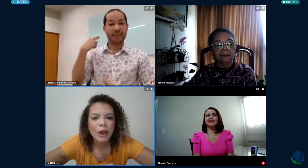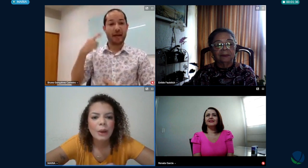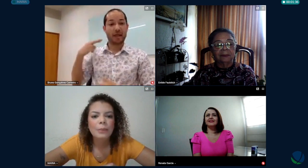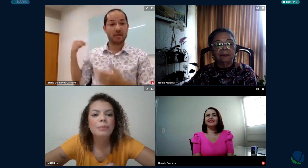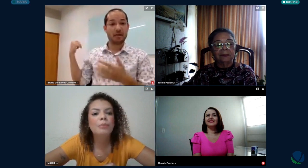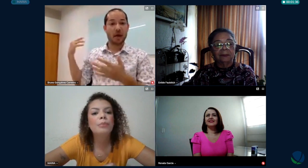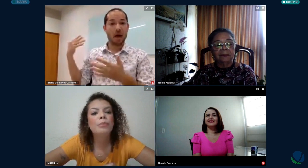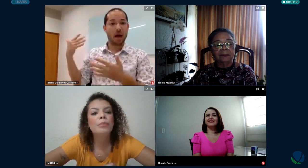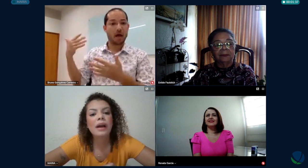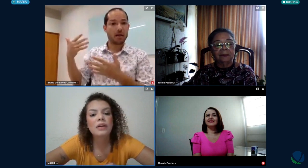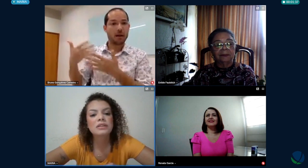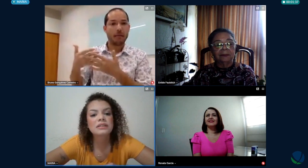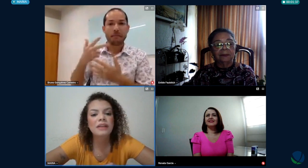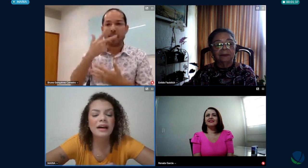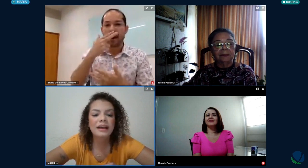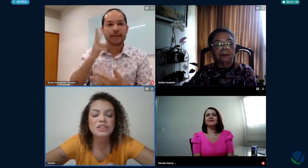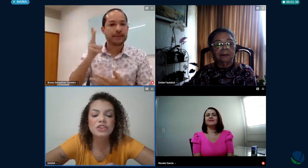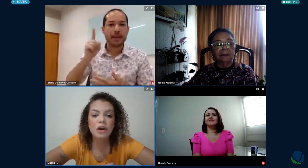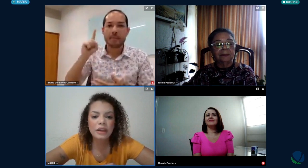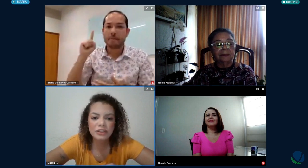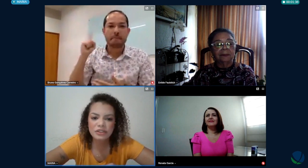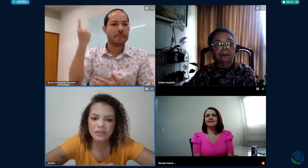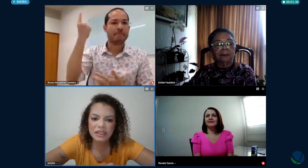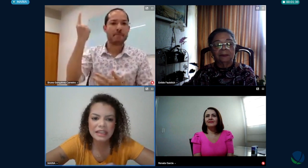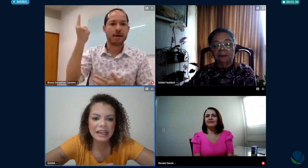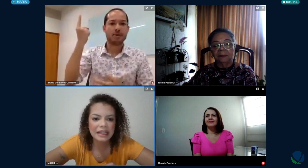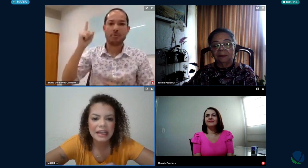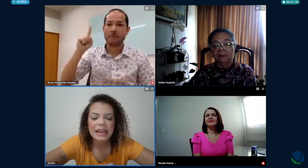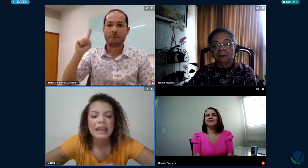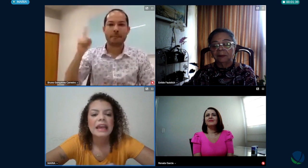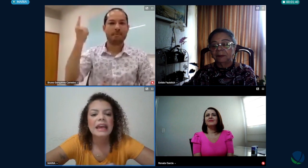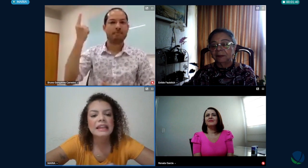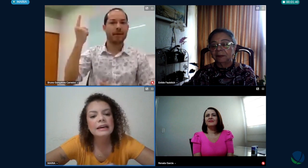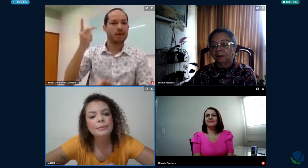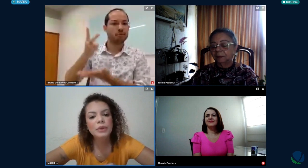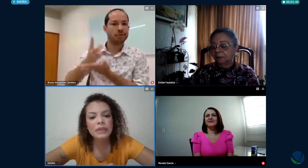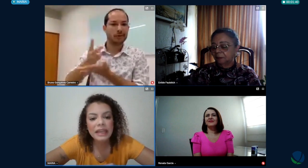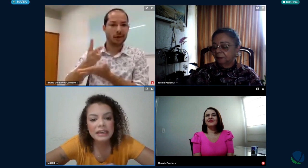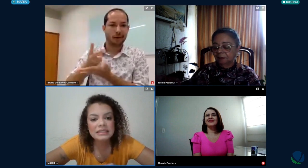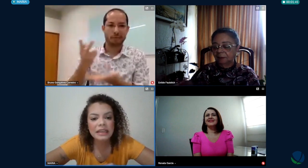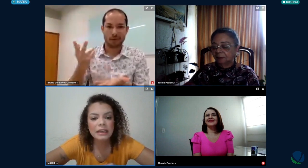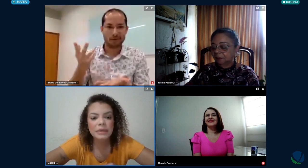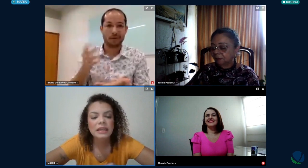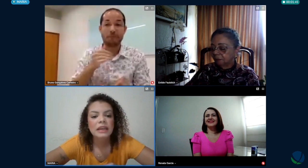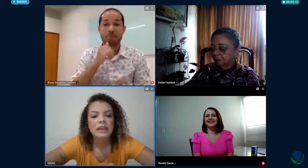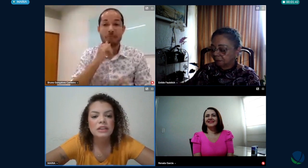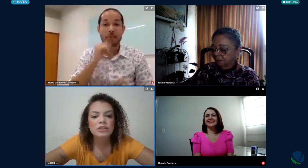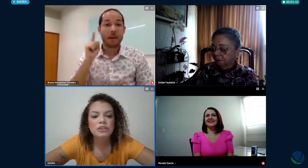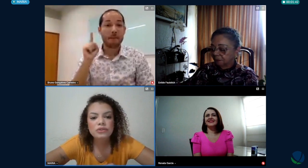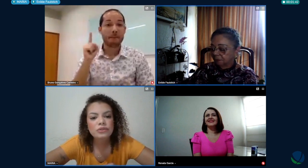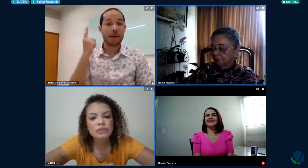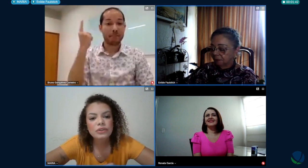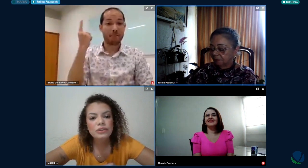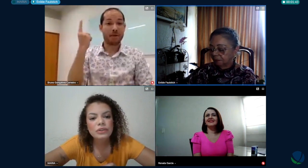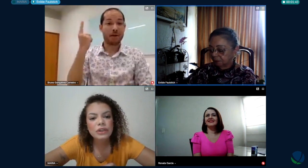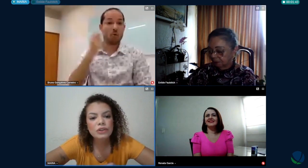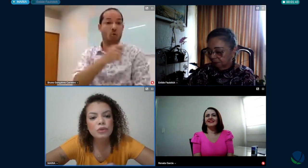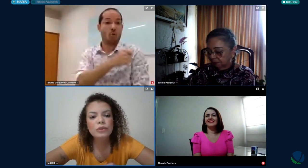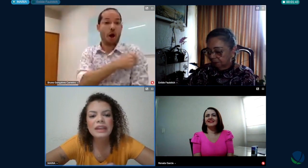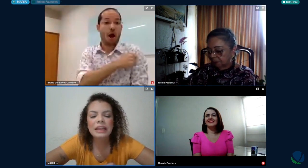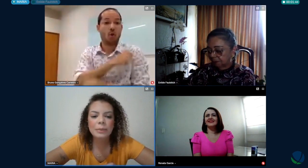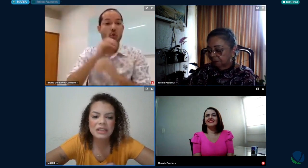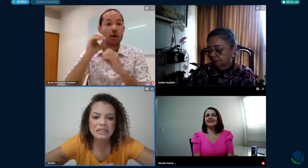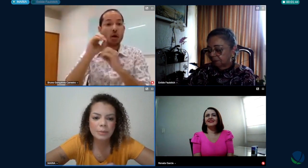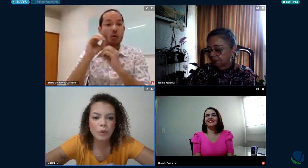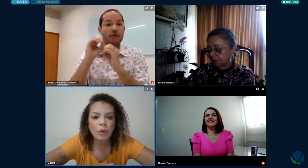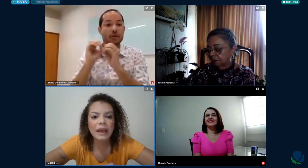Renata por causa da história de vida dela. Ela pioneira sempre em